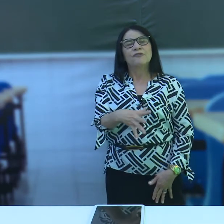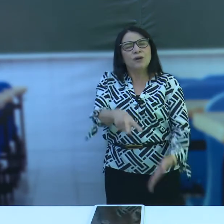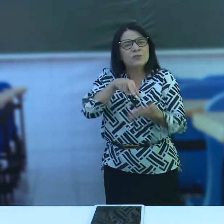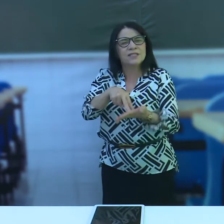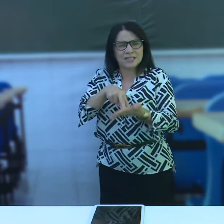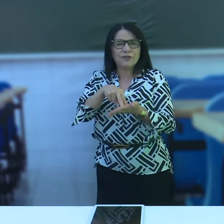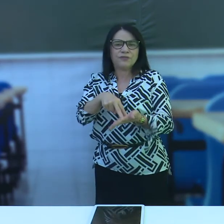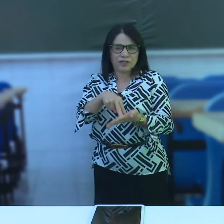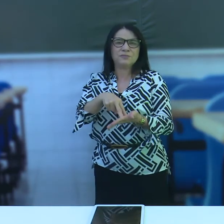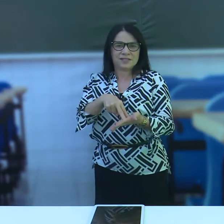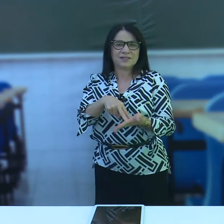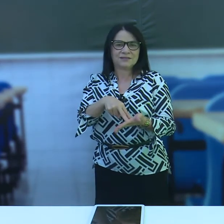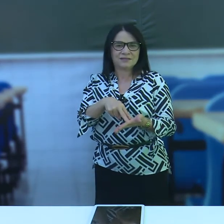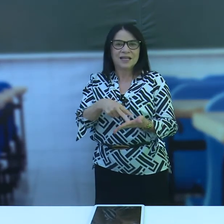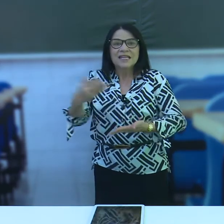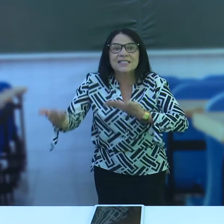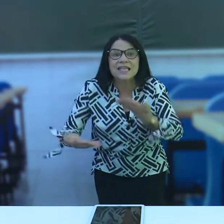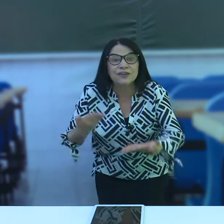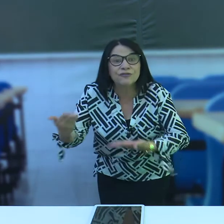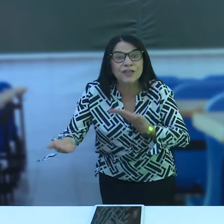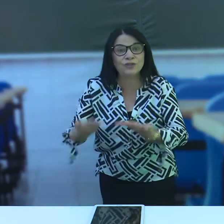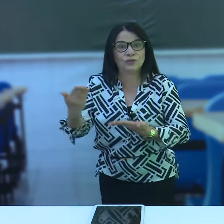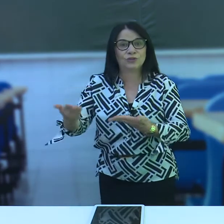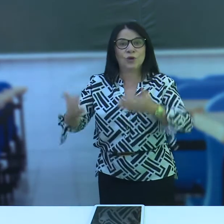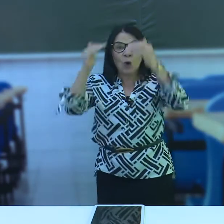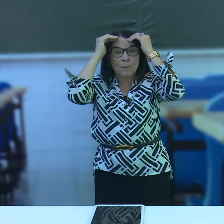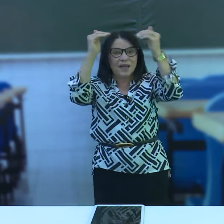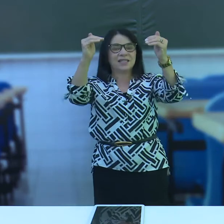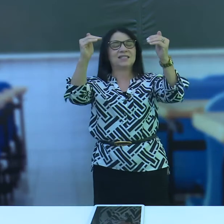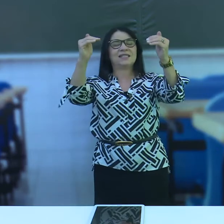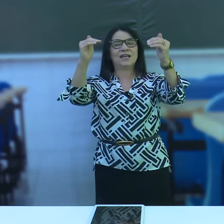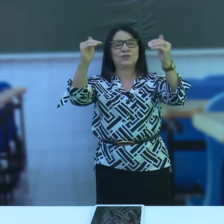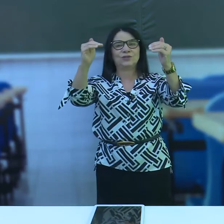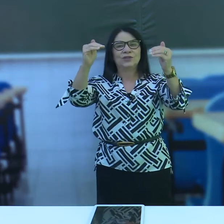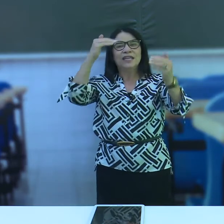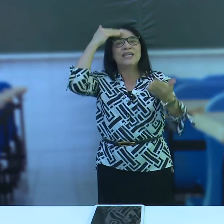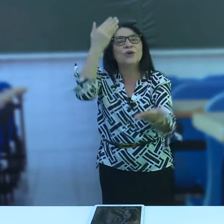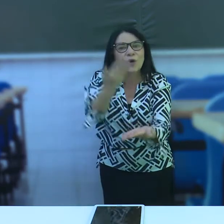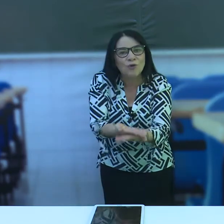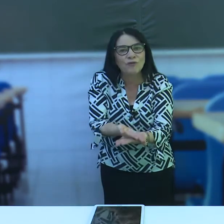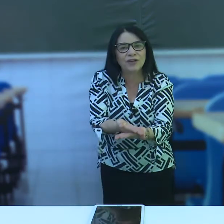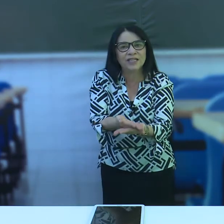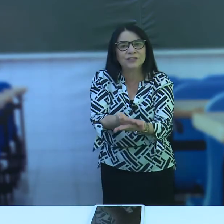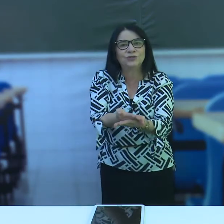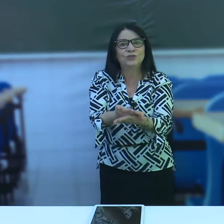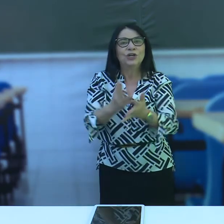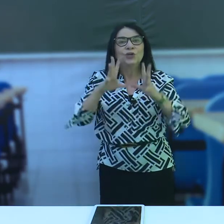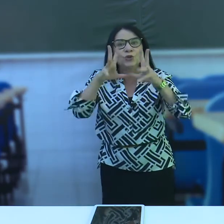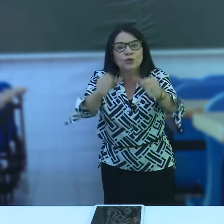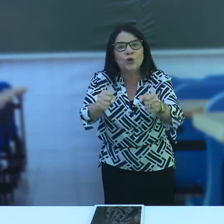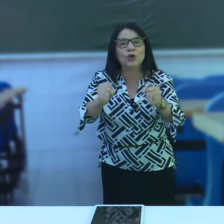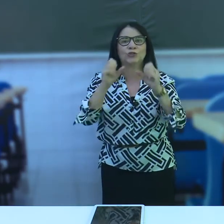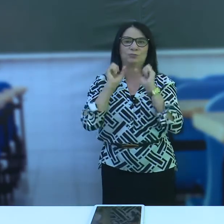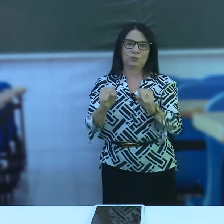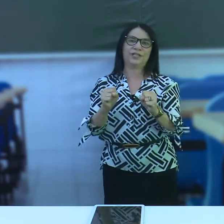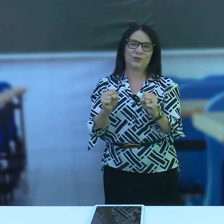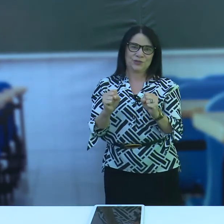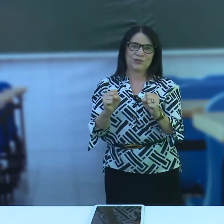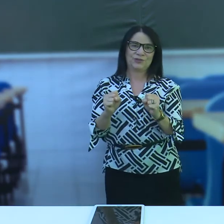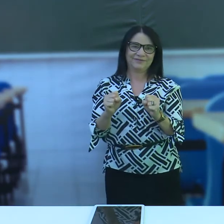Vamos estar firmes, servindo, obedecendo e confiando no Todo-Poderoso.